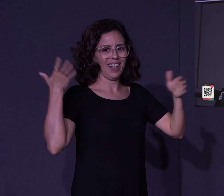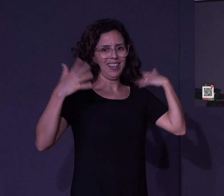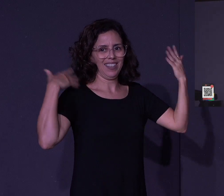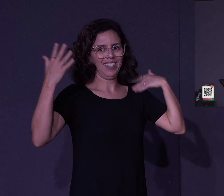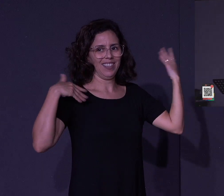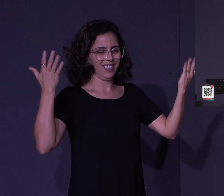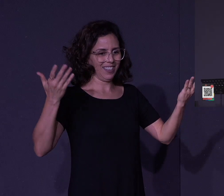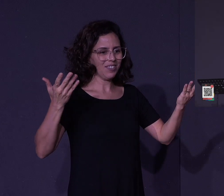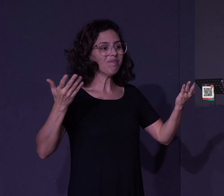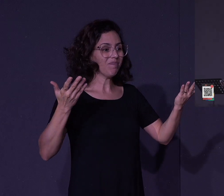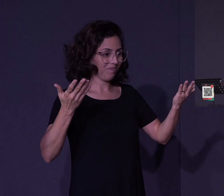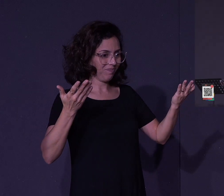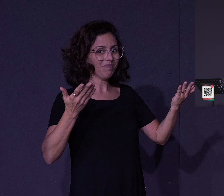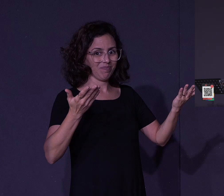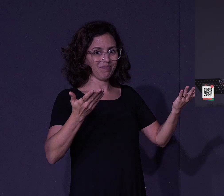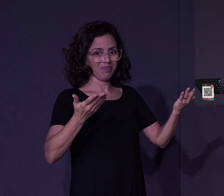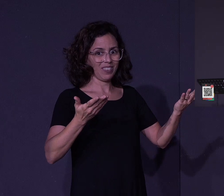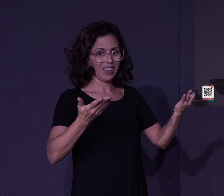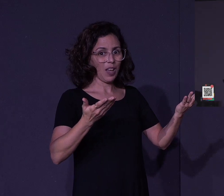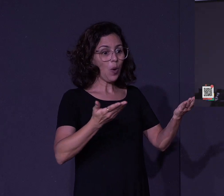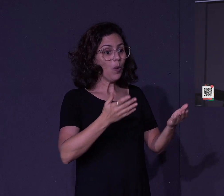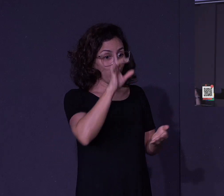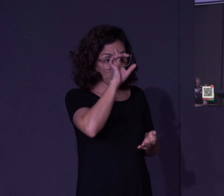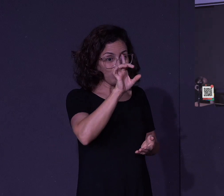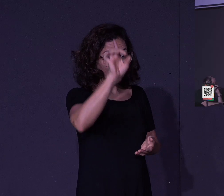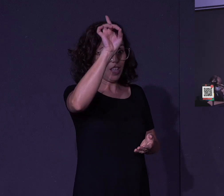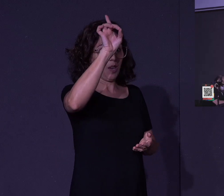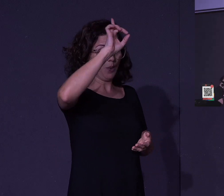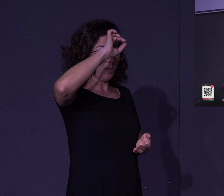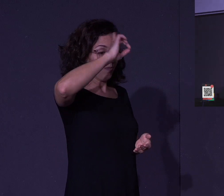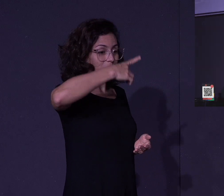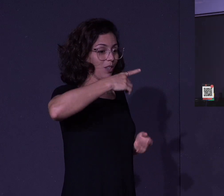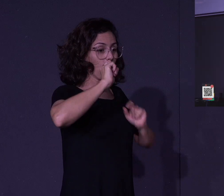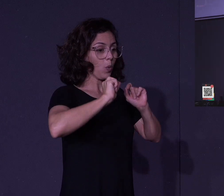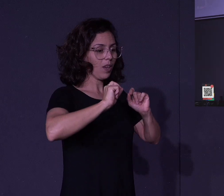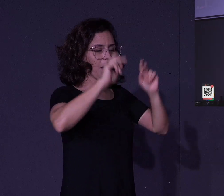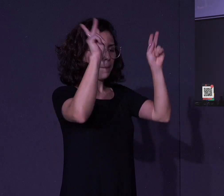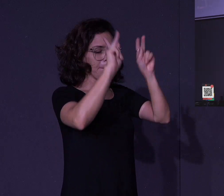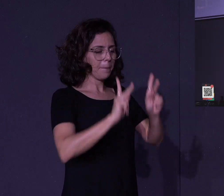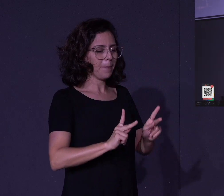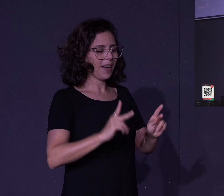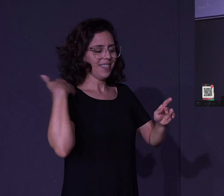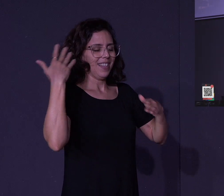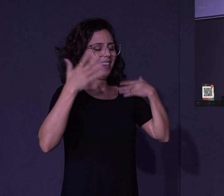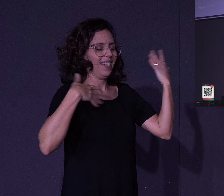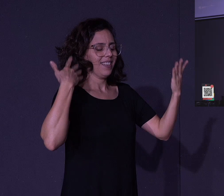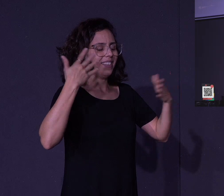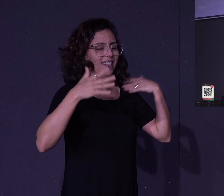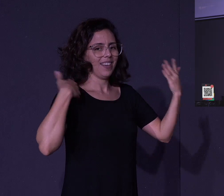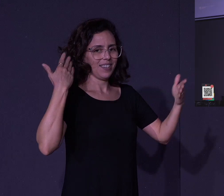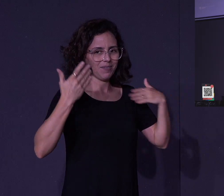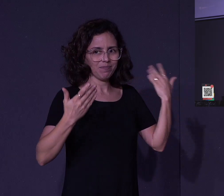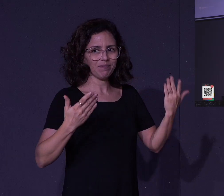Ele veio para fazer isso. Paz e alegria em